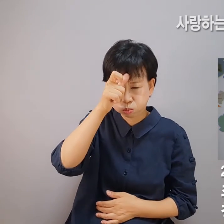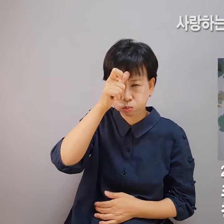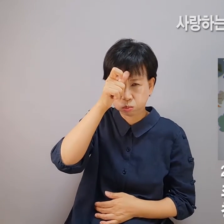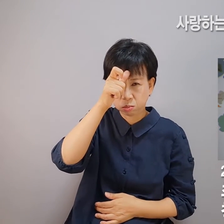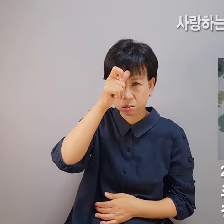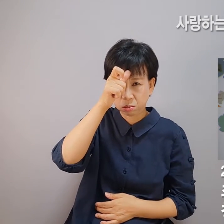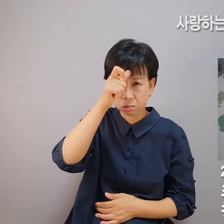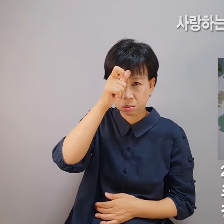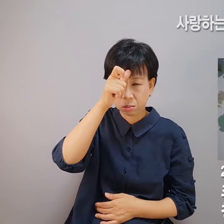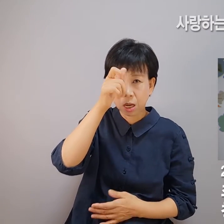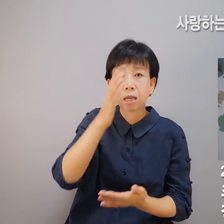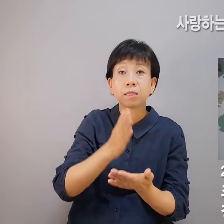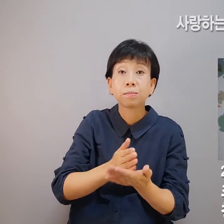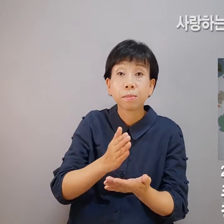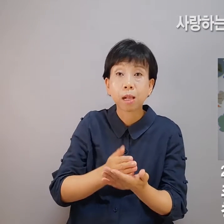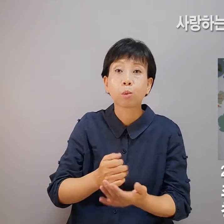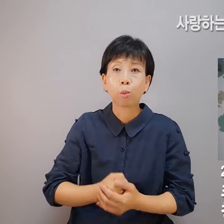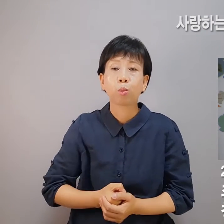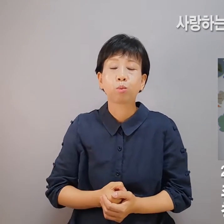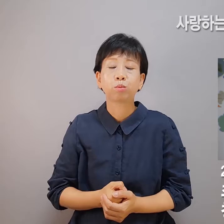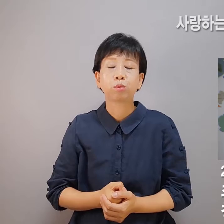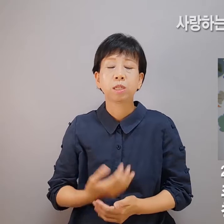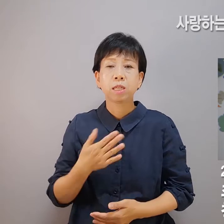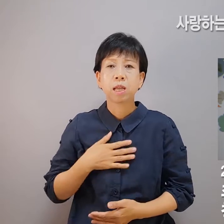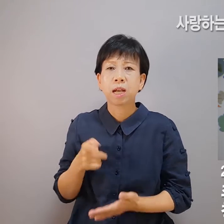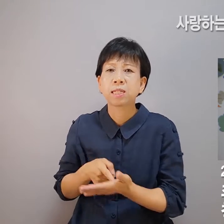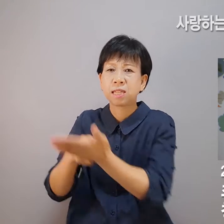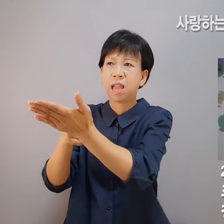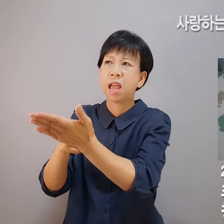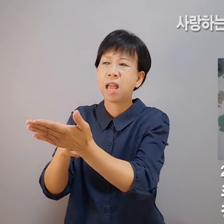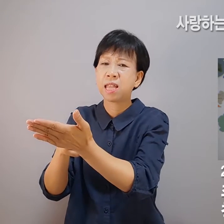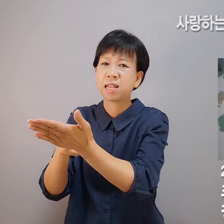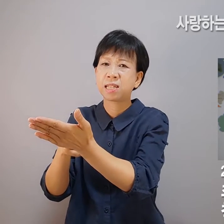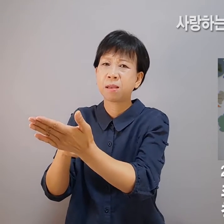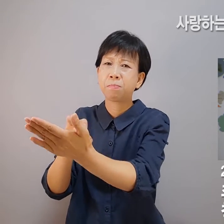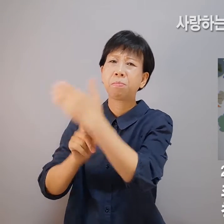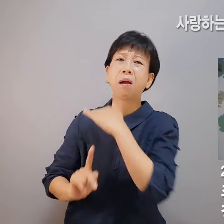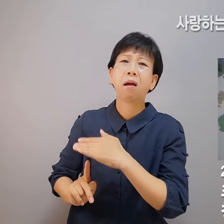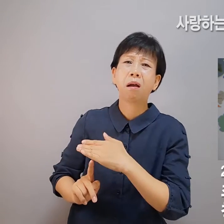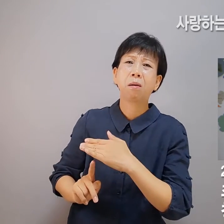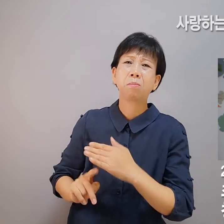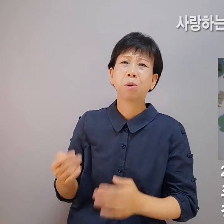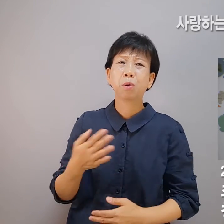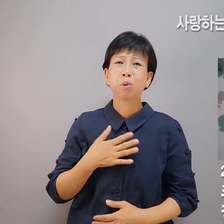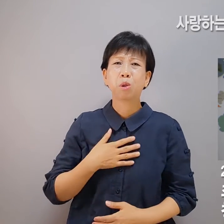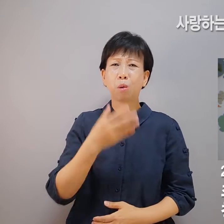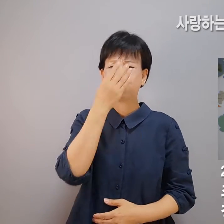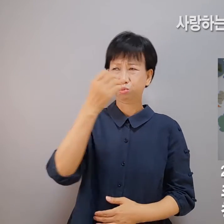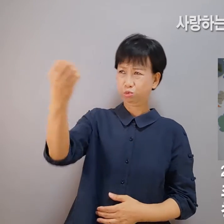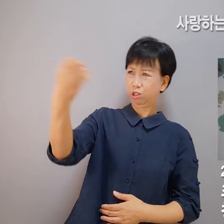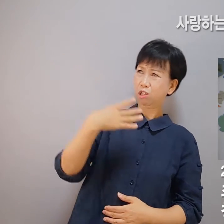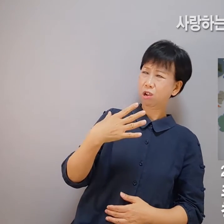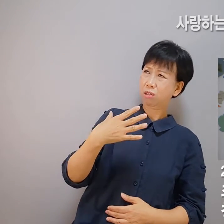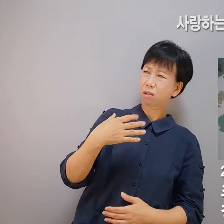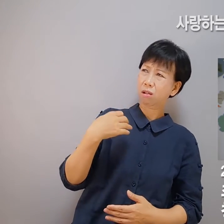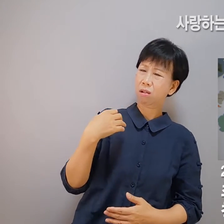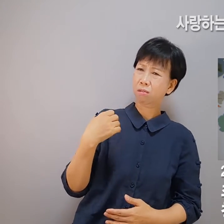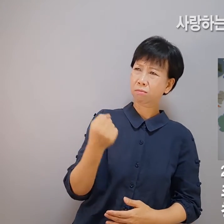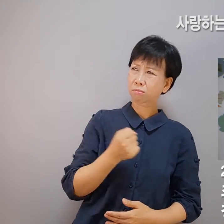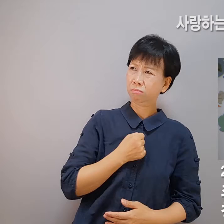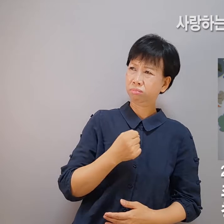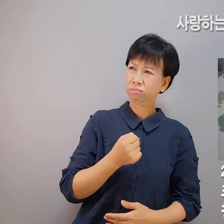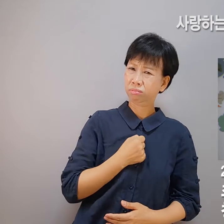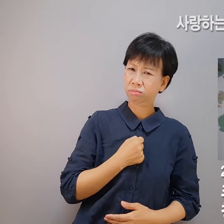자기 의견이 받아들여지지 않으면 꼭 내가 무시당한 것 같은 거죠. 그래서 너무 속상해 하시는 거예요. 아니,